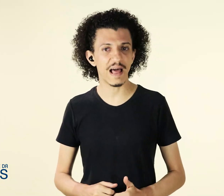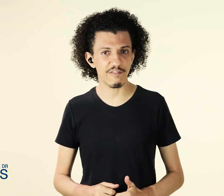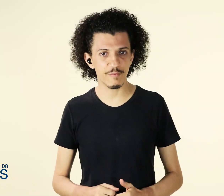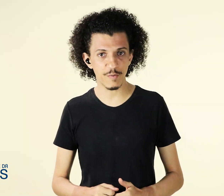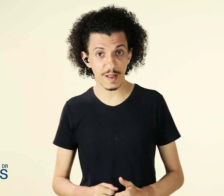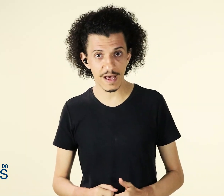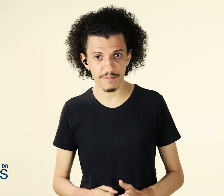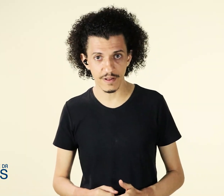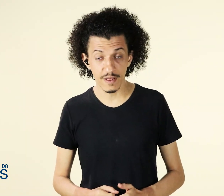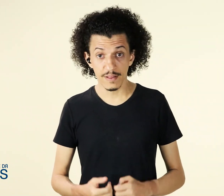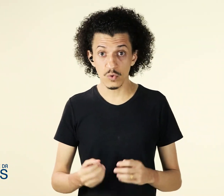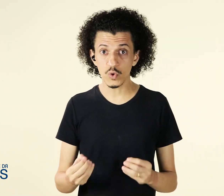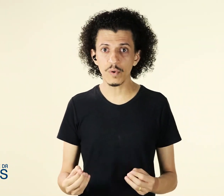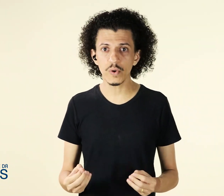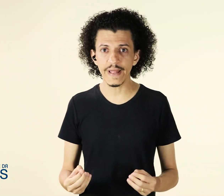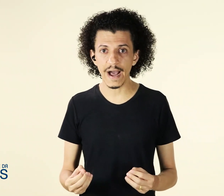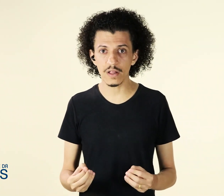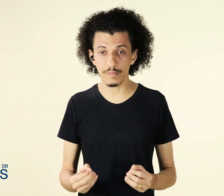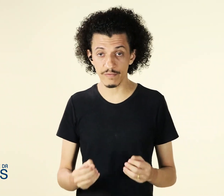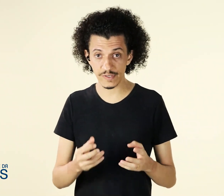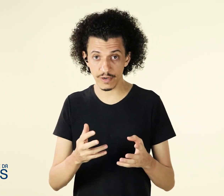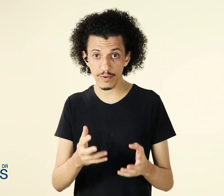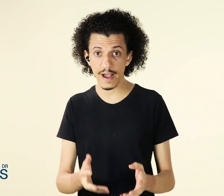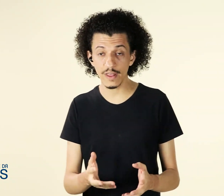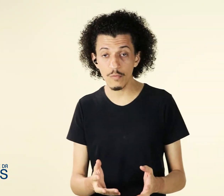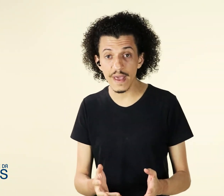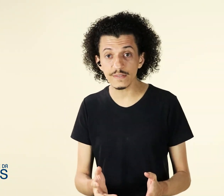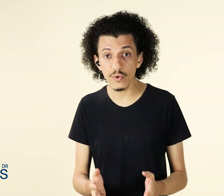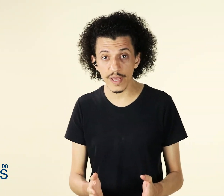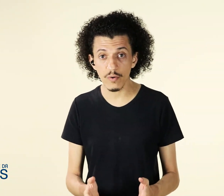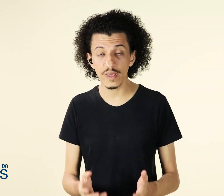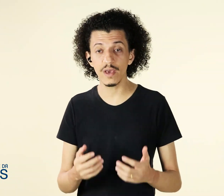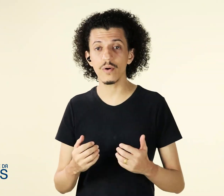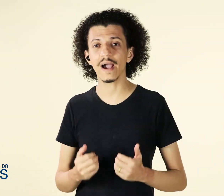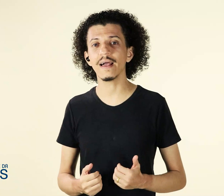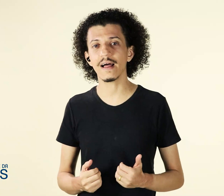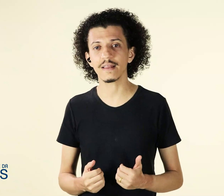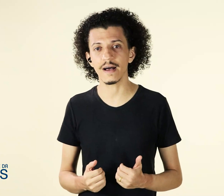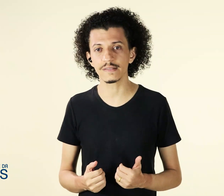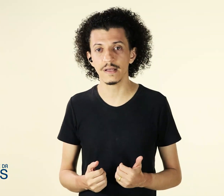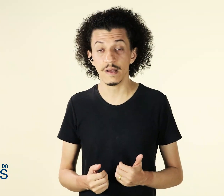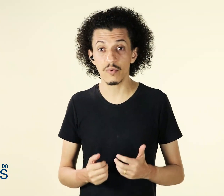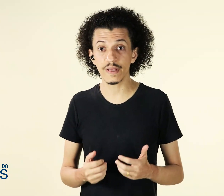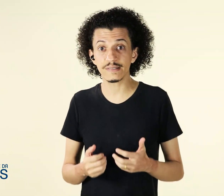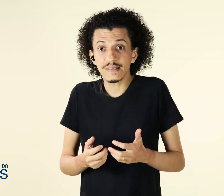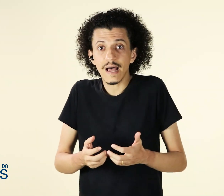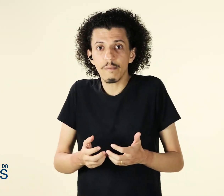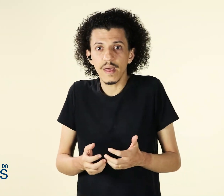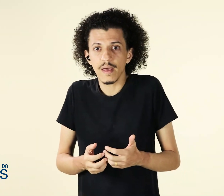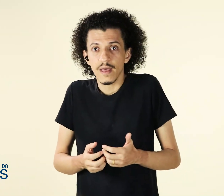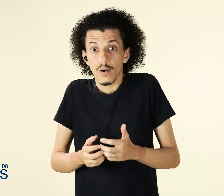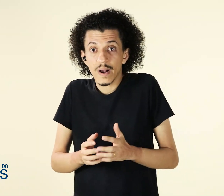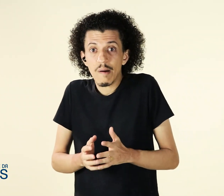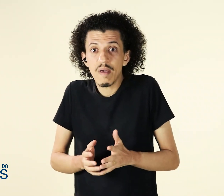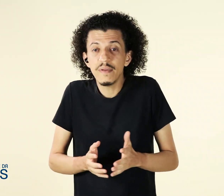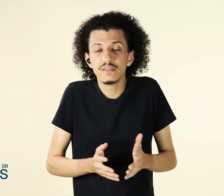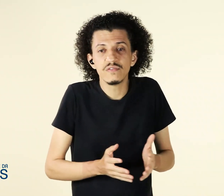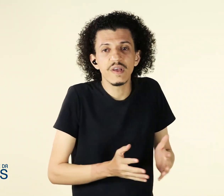palavra por palavra. Então tome cuidado para você não cair no mesmo erro que eu caí lá atrás, porque sem saber eu acabei me desviando